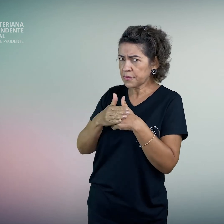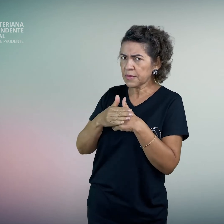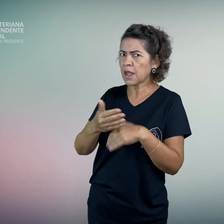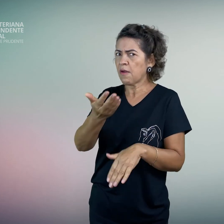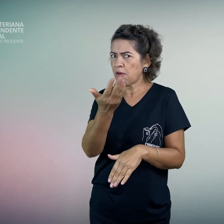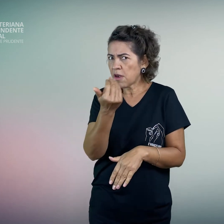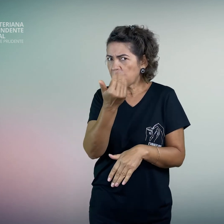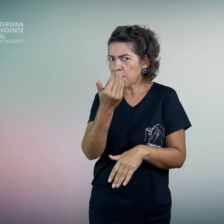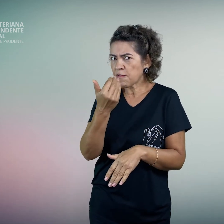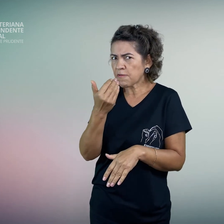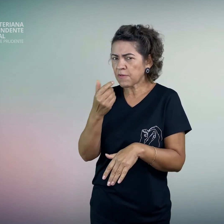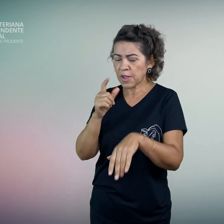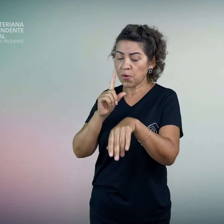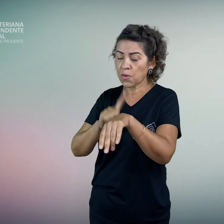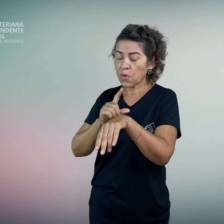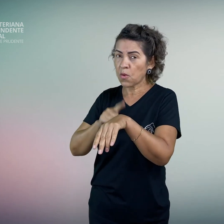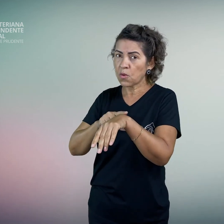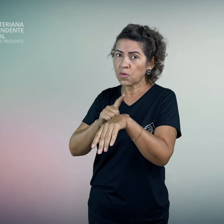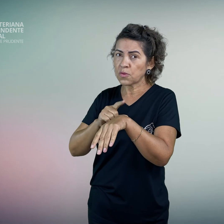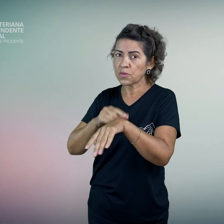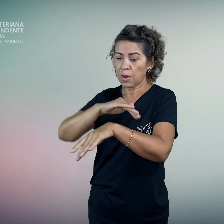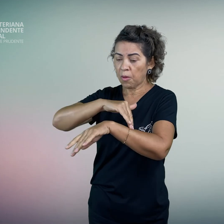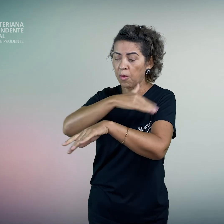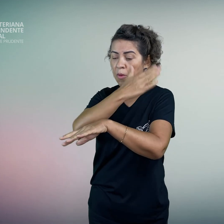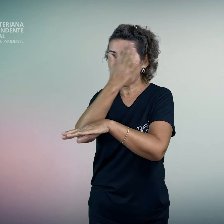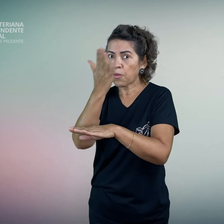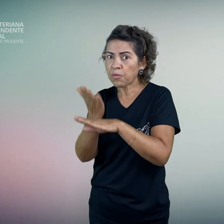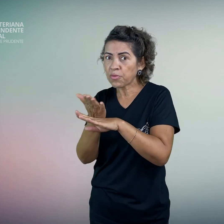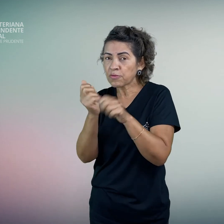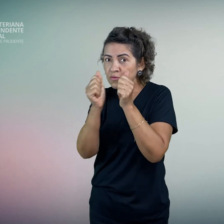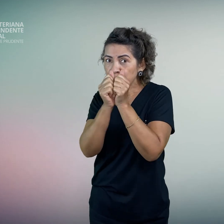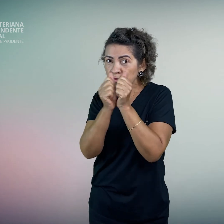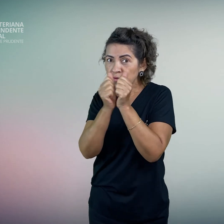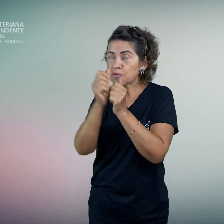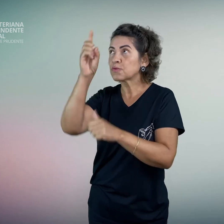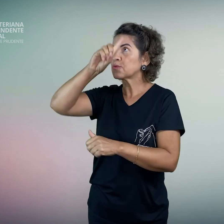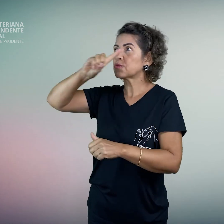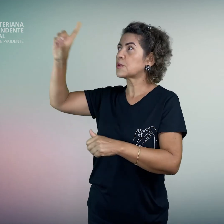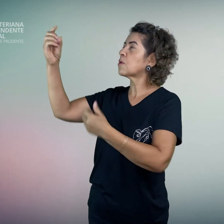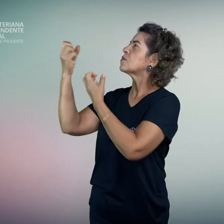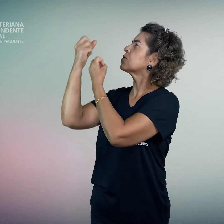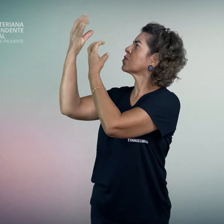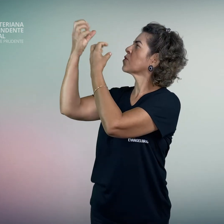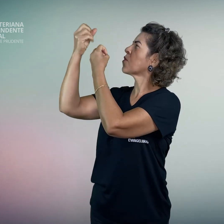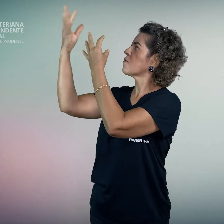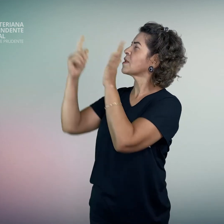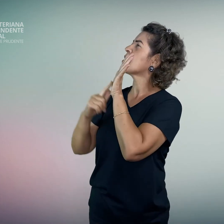Quero te convidar a gastar um bom tempo confessando a Deus o que tem te machucado